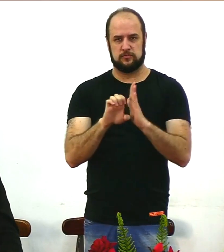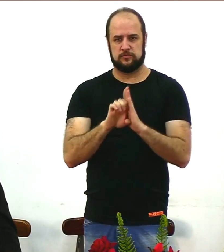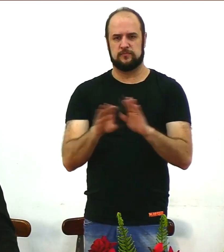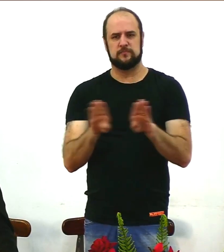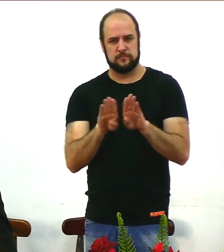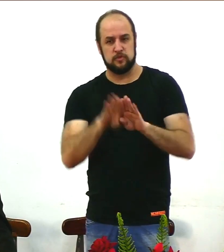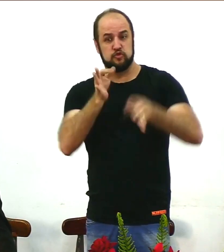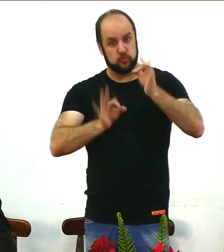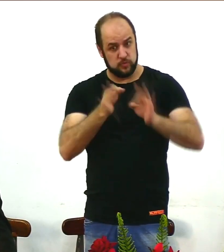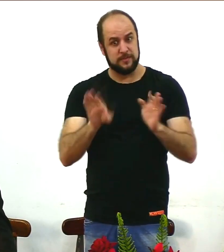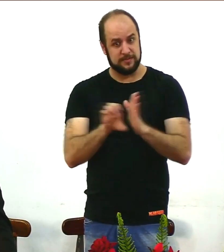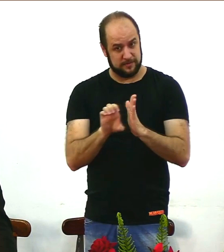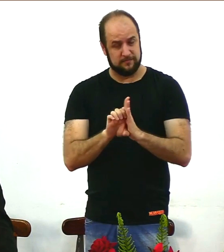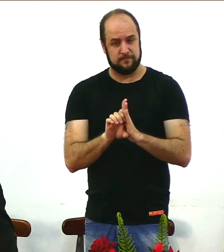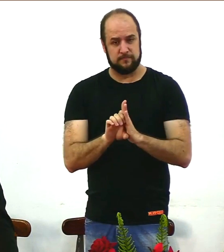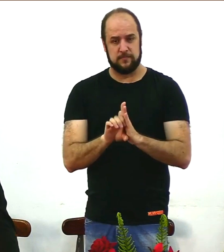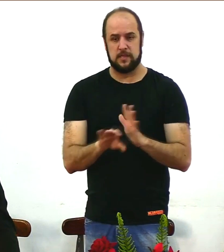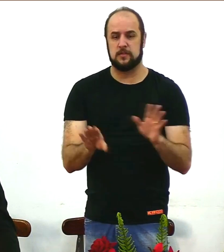eles estivessem com os